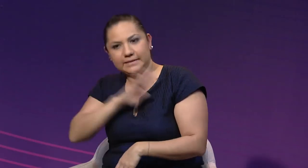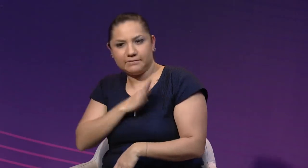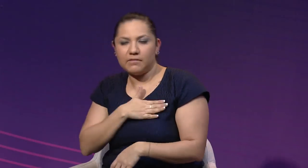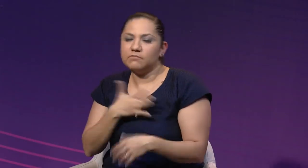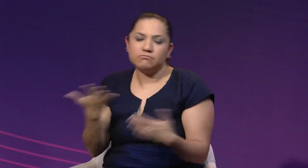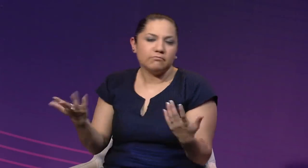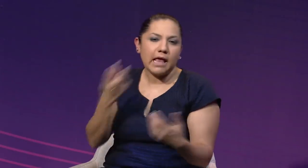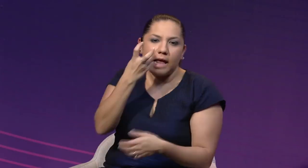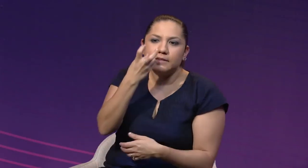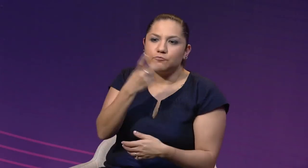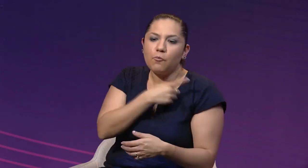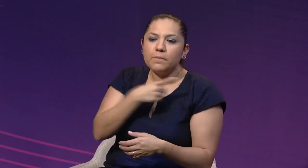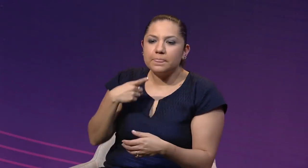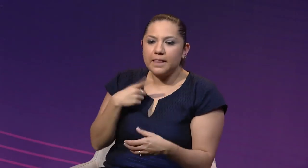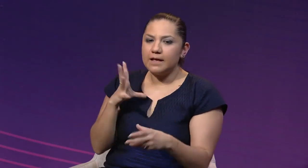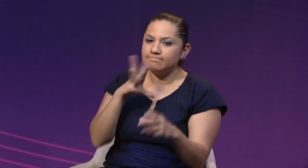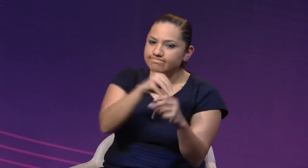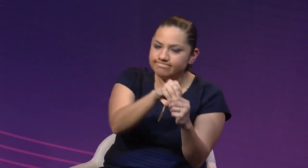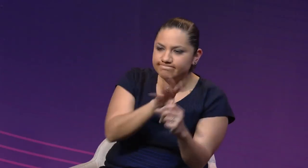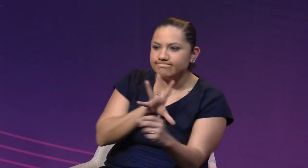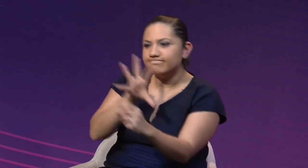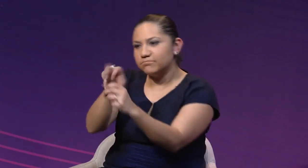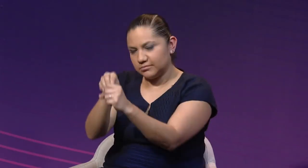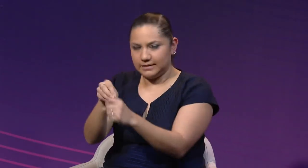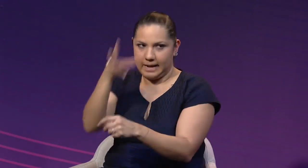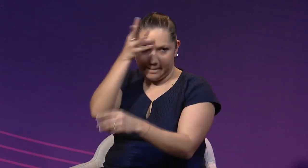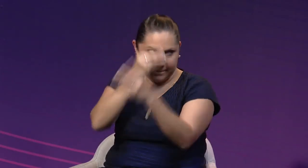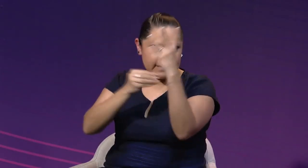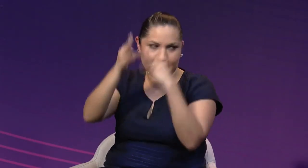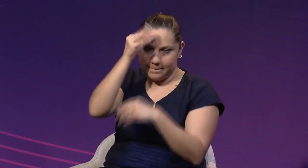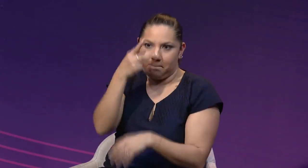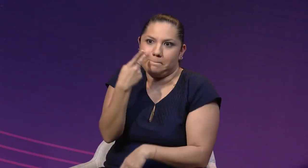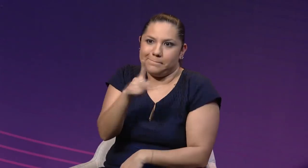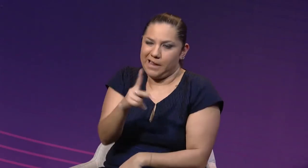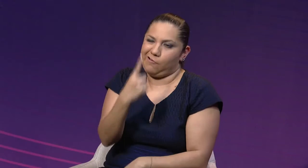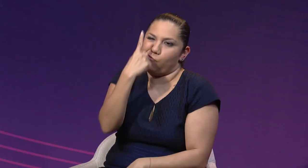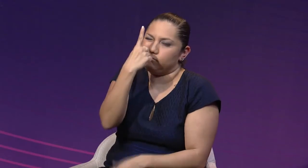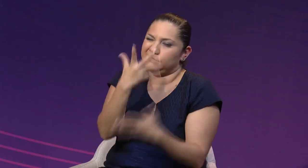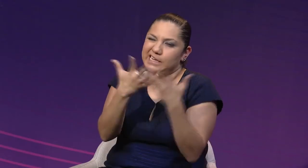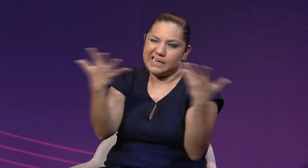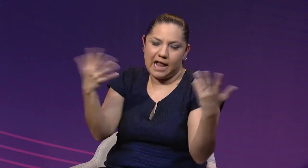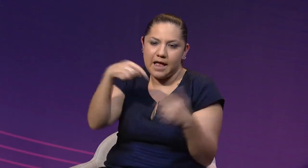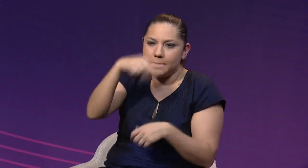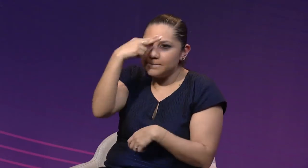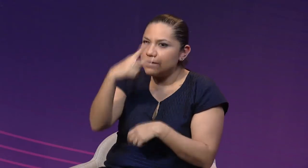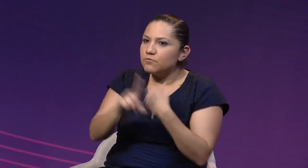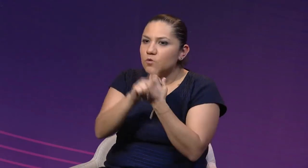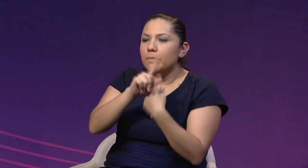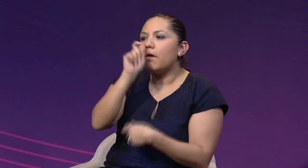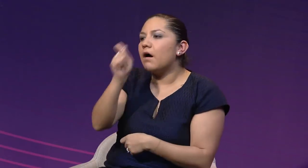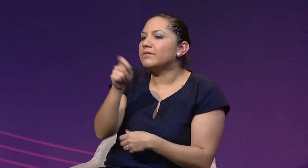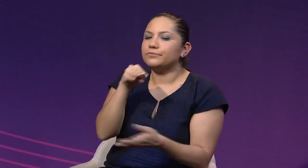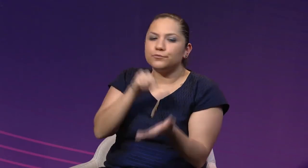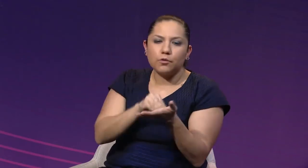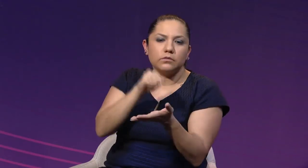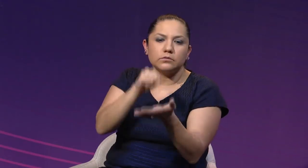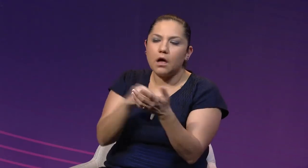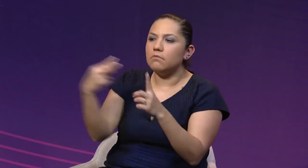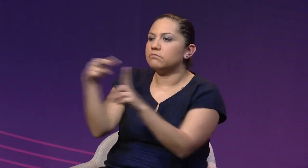decirlo en señas, dilo en español escrito. Es como una limitante para expresarse, ¿no? Entonces, lo cierto es que aquí en México la gran